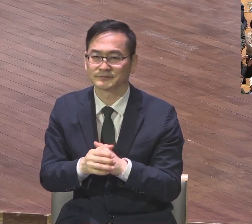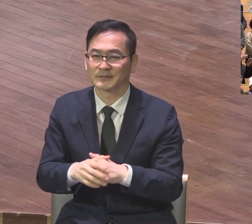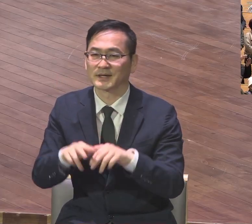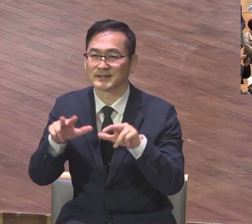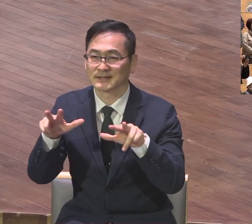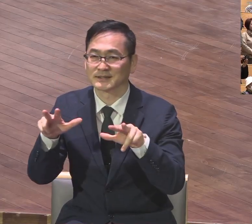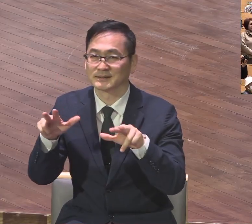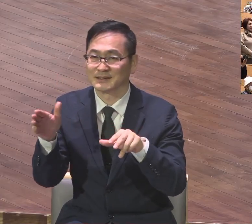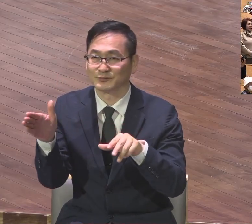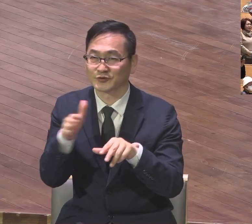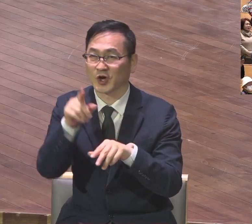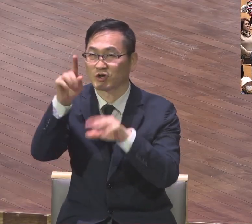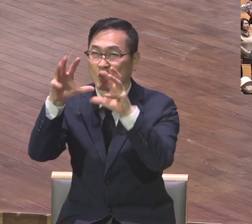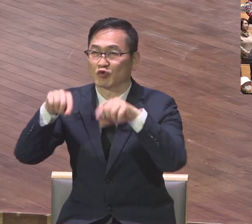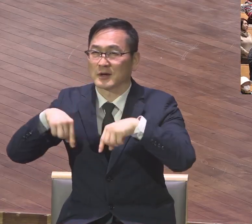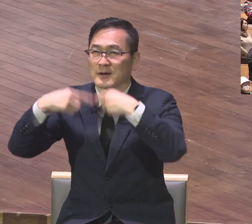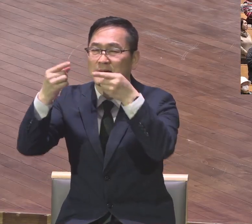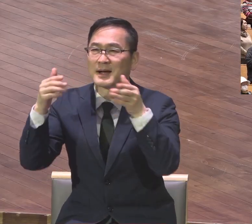지금부터 천국 간 날까지